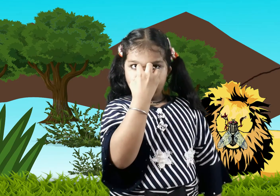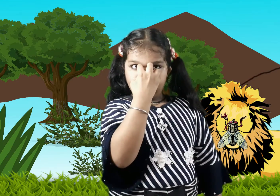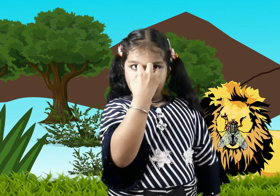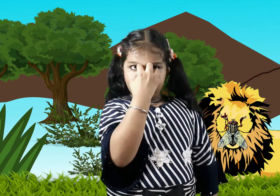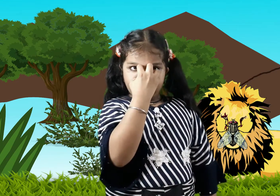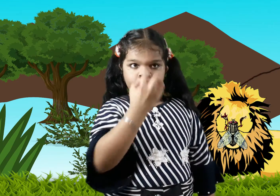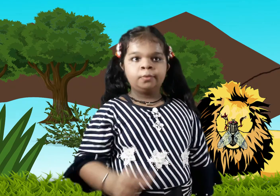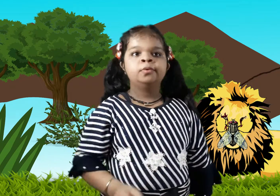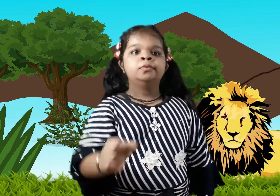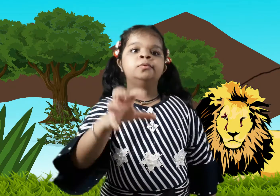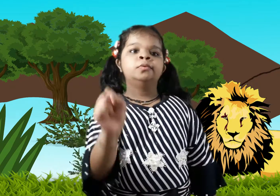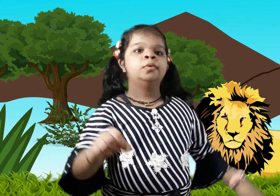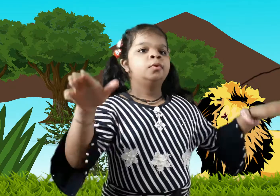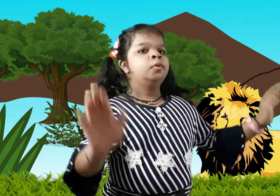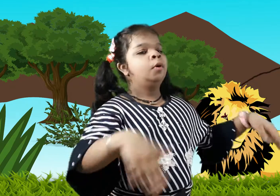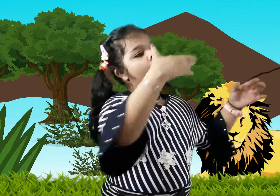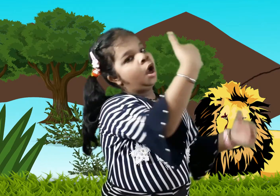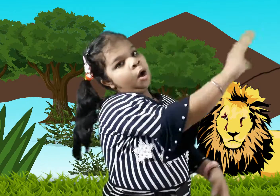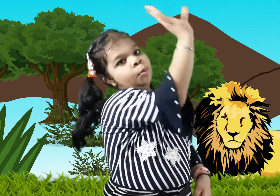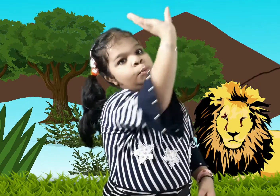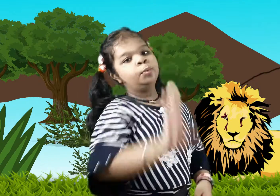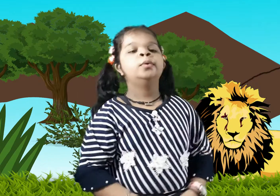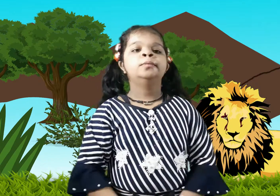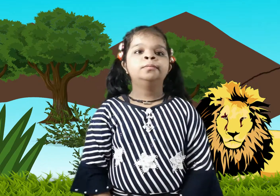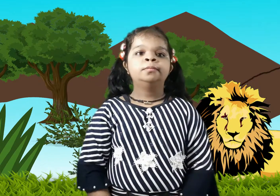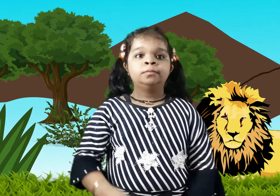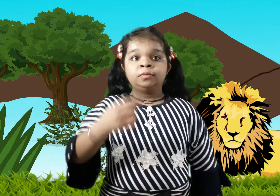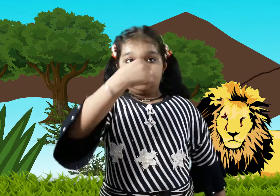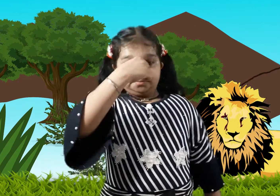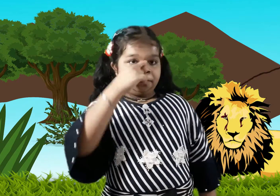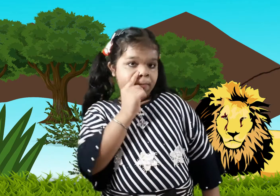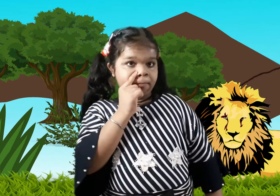मक्खी फिर से उड़ गई और नाक कट गई, छिल गई।